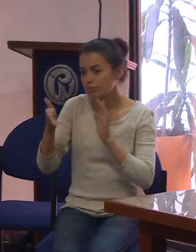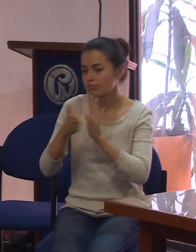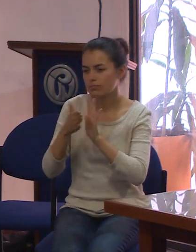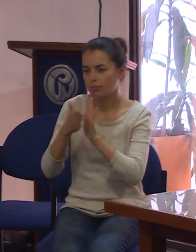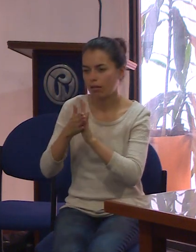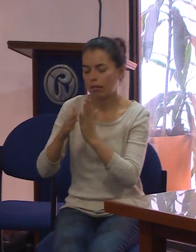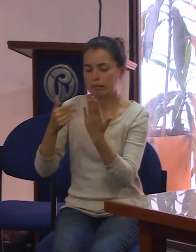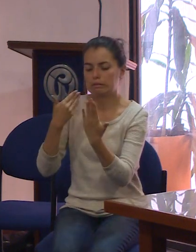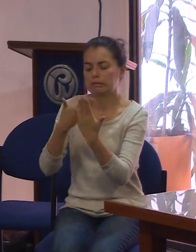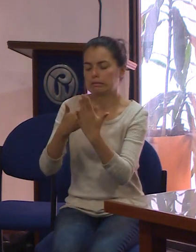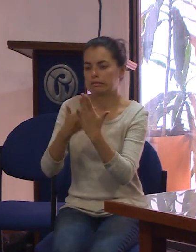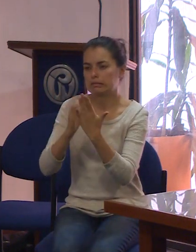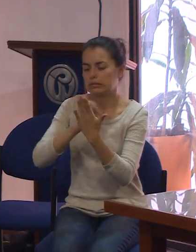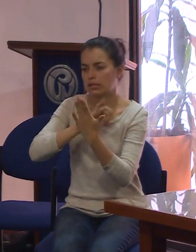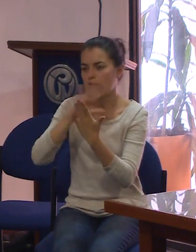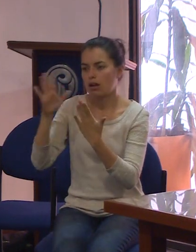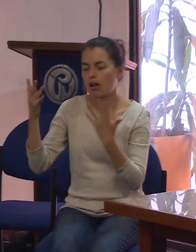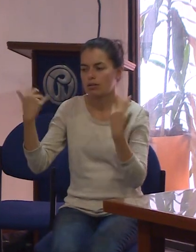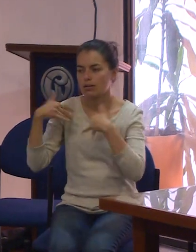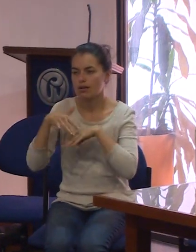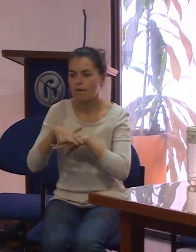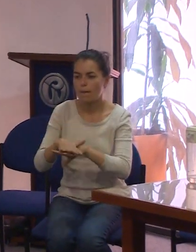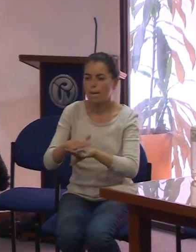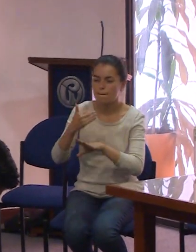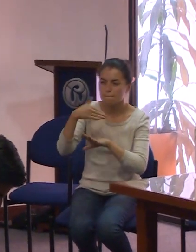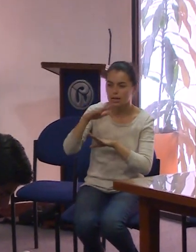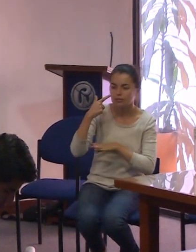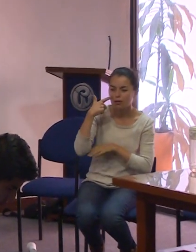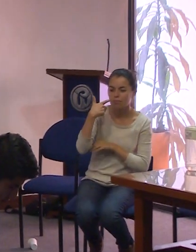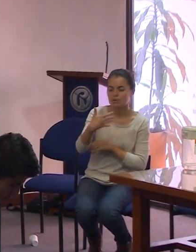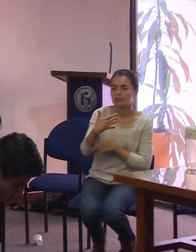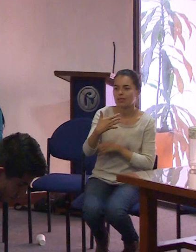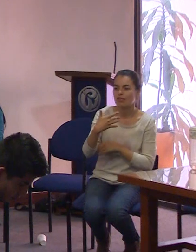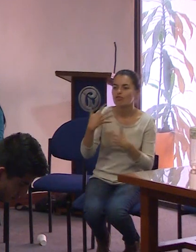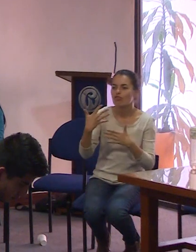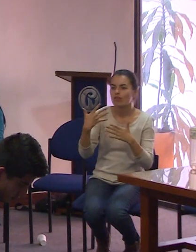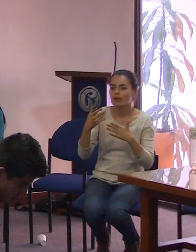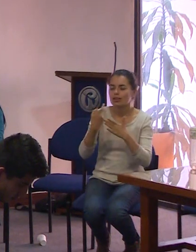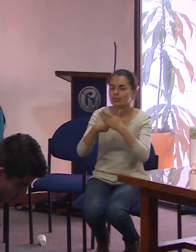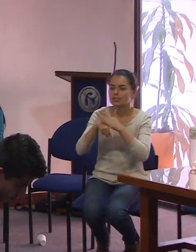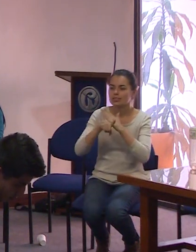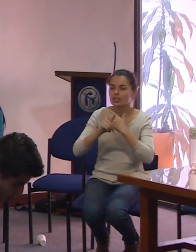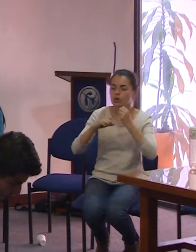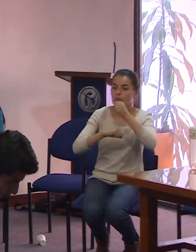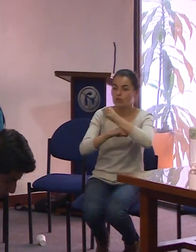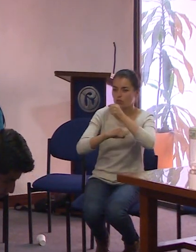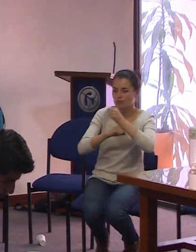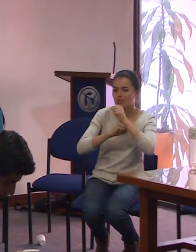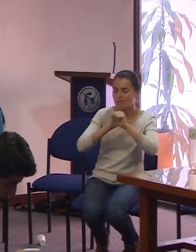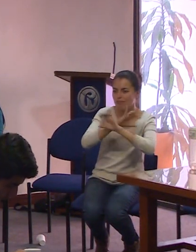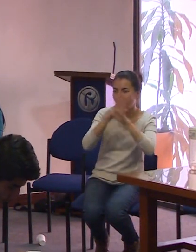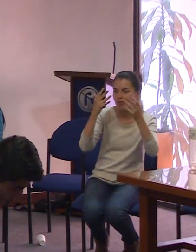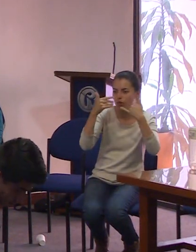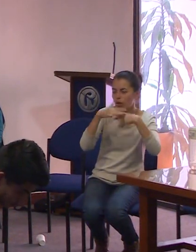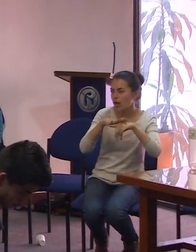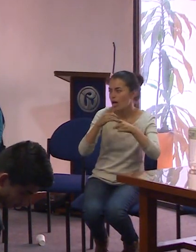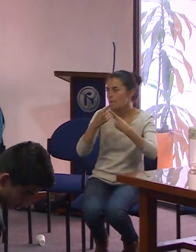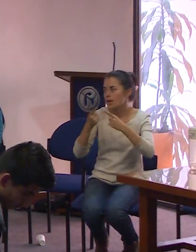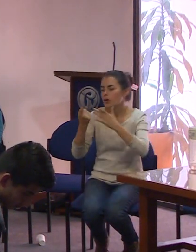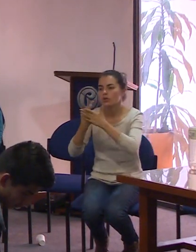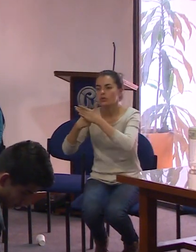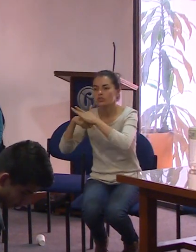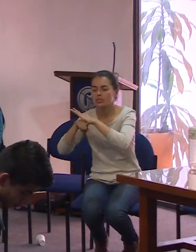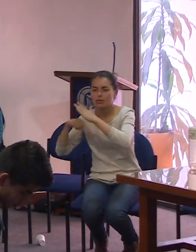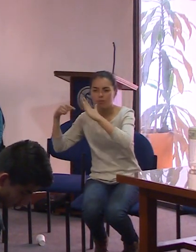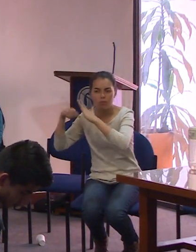evidenciamos que la integralidad es mucho más evidente en el ciclo de fundamentación que en el de profundización. Un elemento